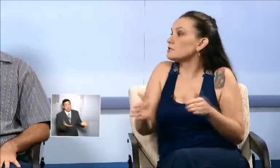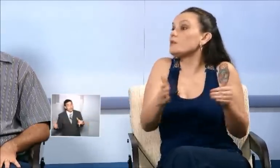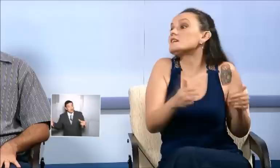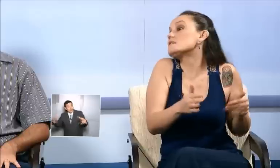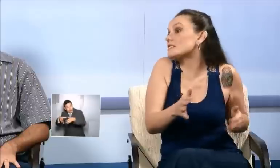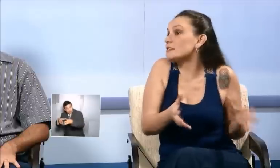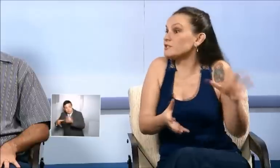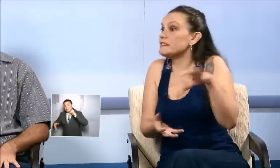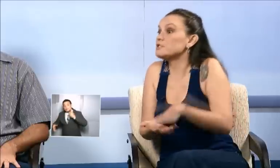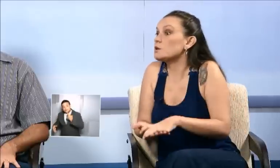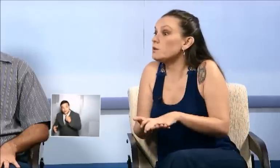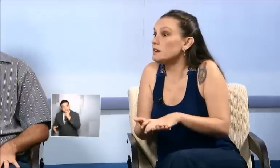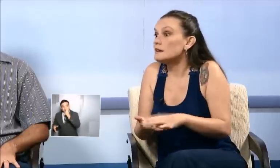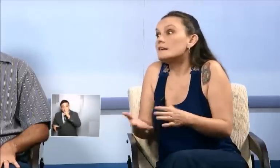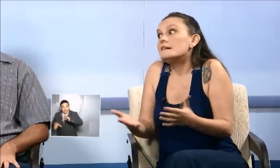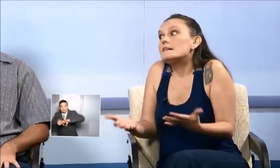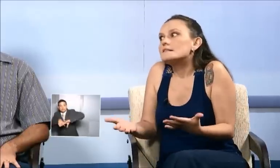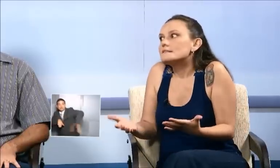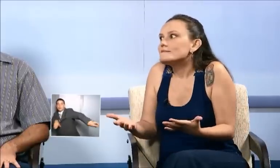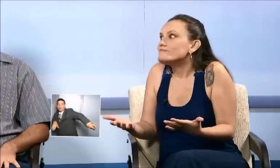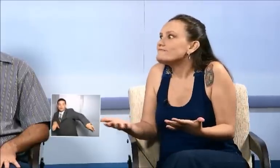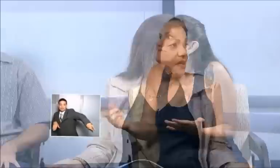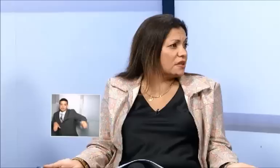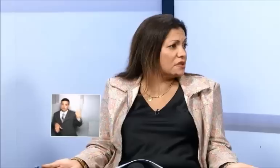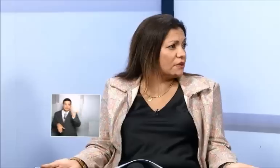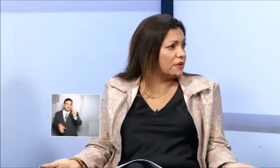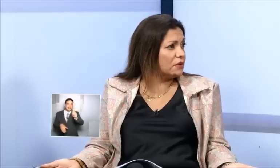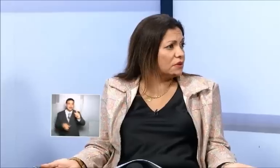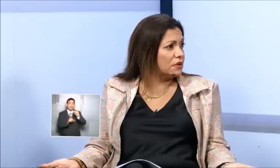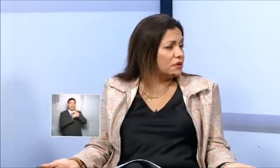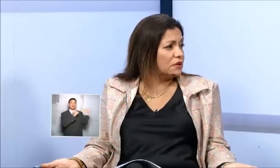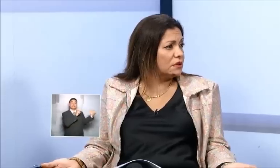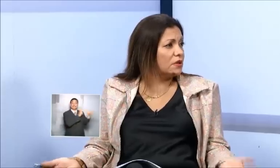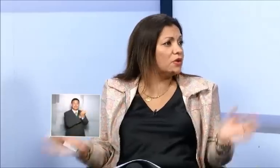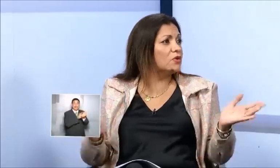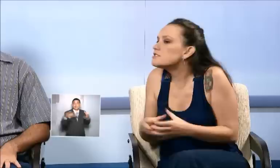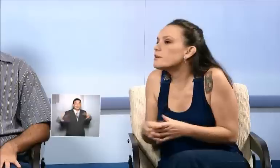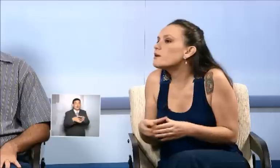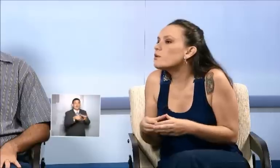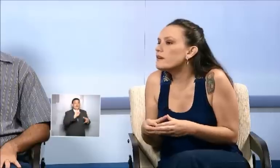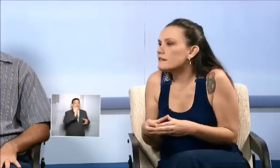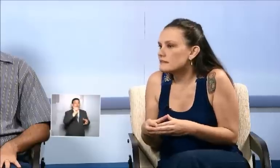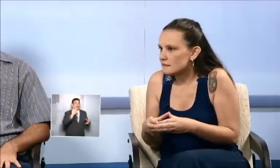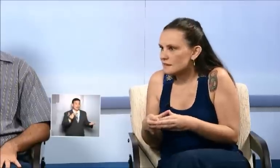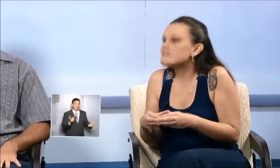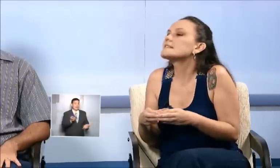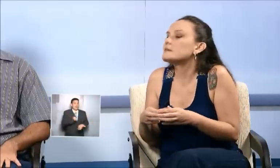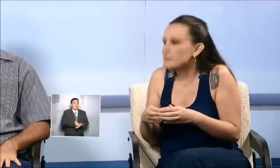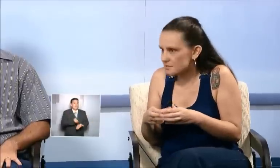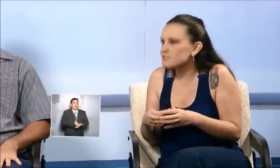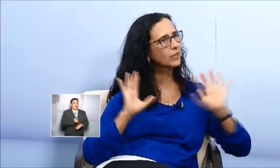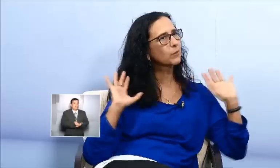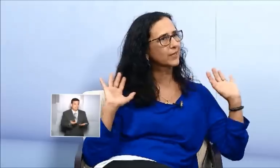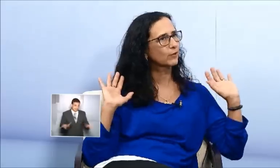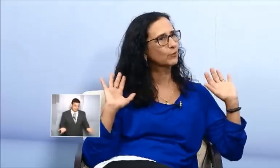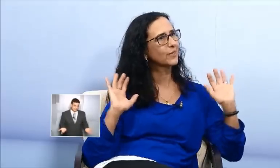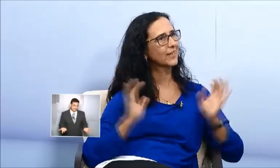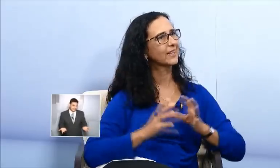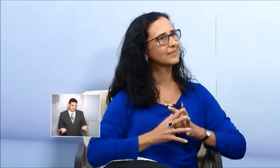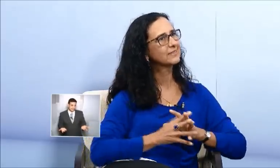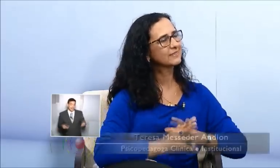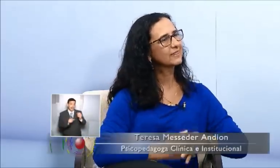forma de excluir, na verdade, ao invés de incluir? Não, porque a sociedade não a inclui. A sociedade não essa inclui. comunidade. Ela Exatamente. naturalmente já não a